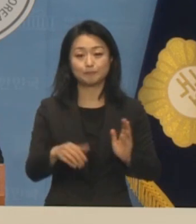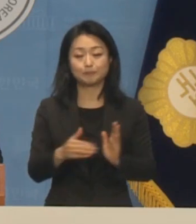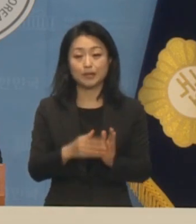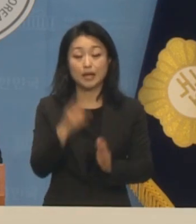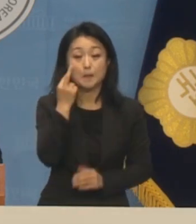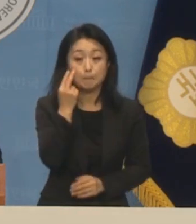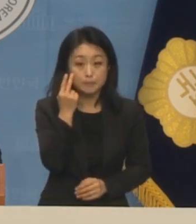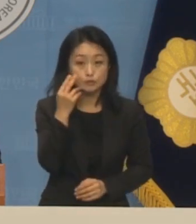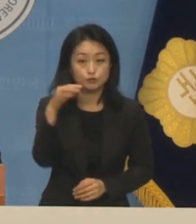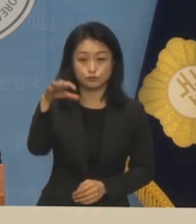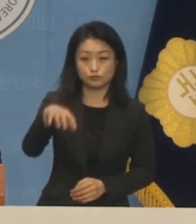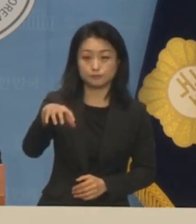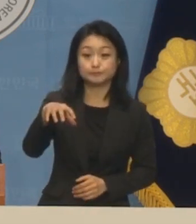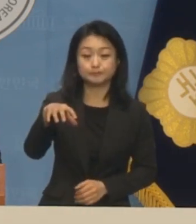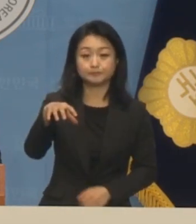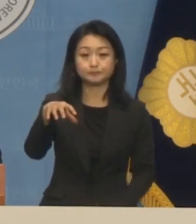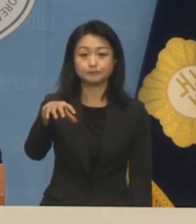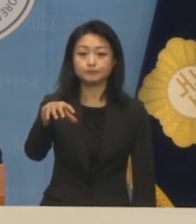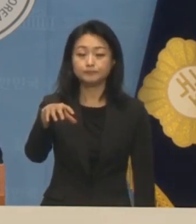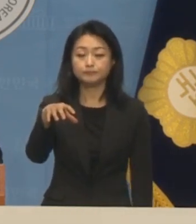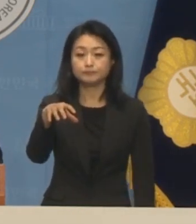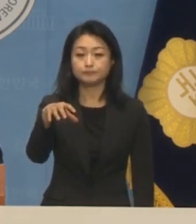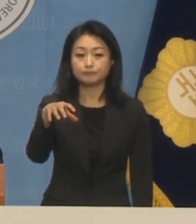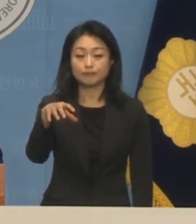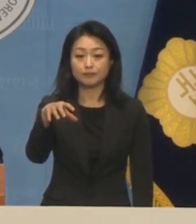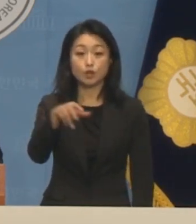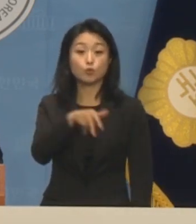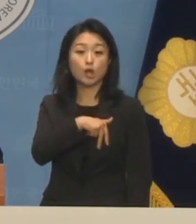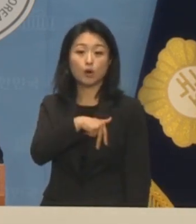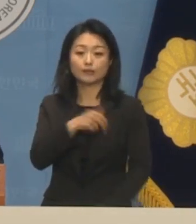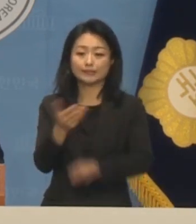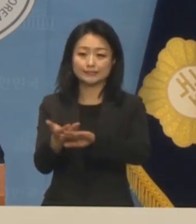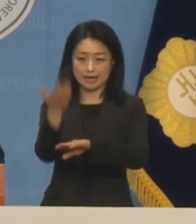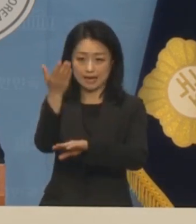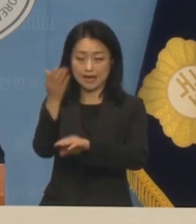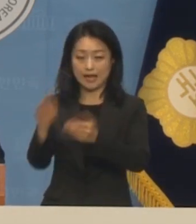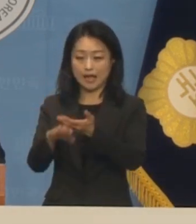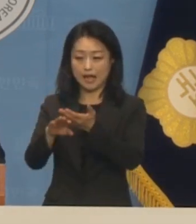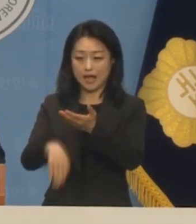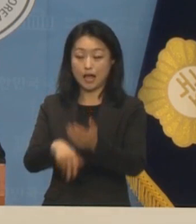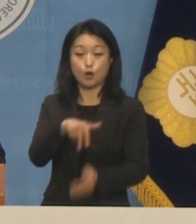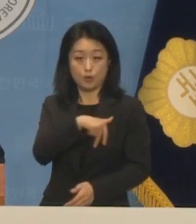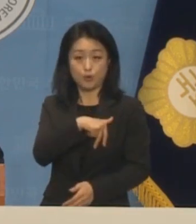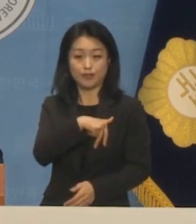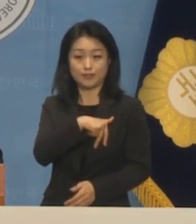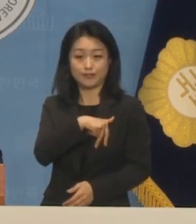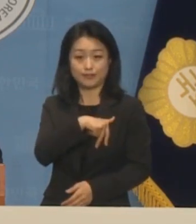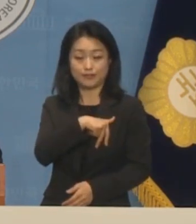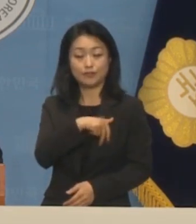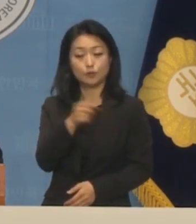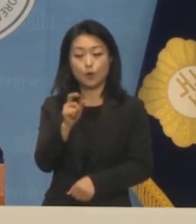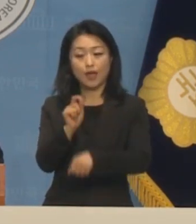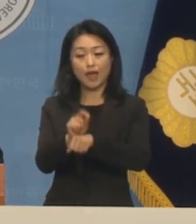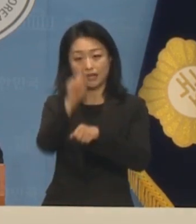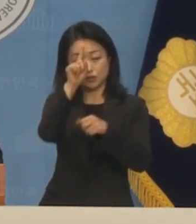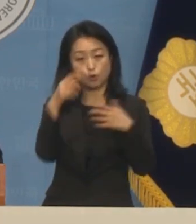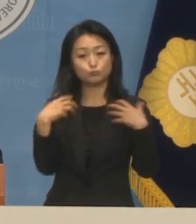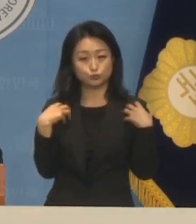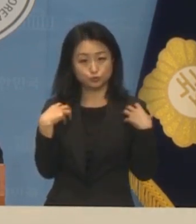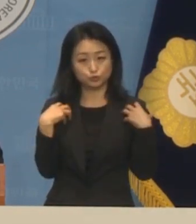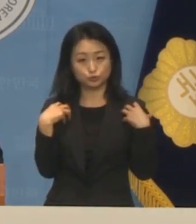미국 현지에서 상하원, 의회 의원들, 또 행정부